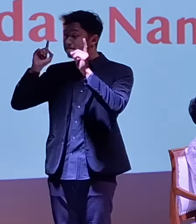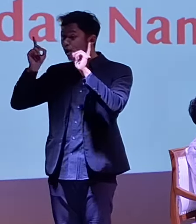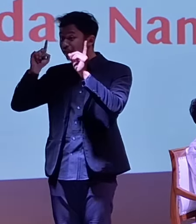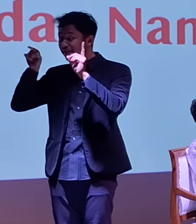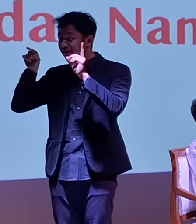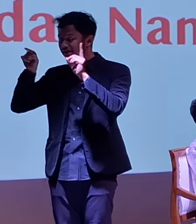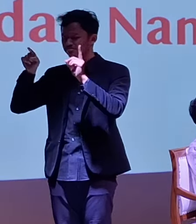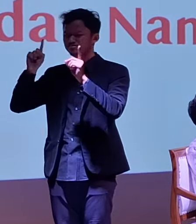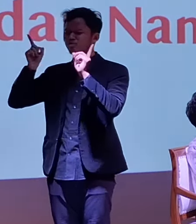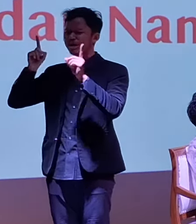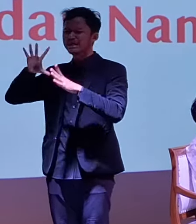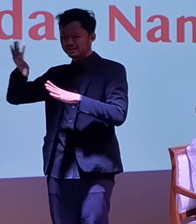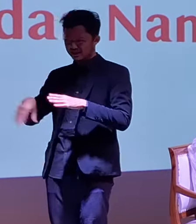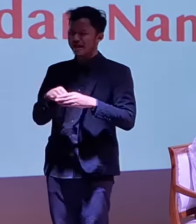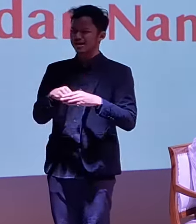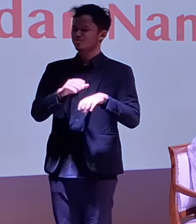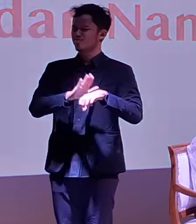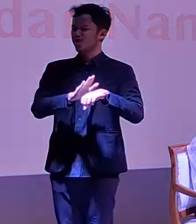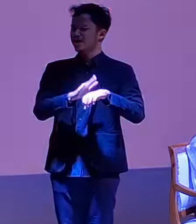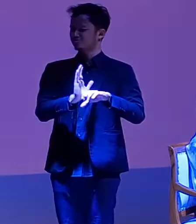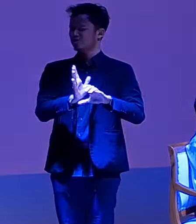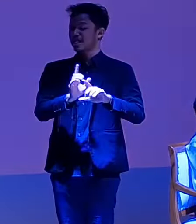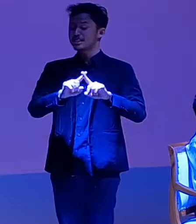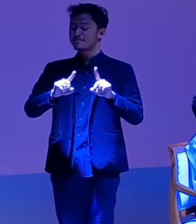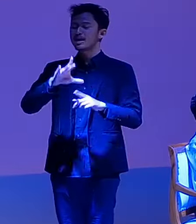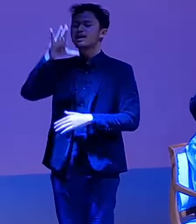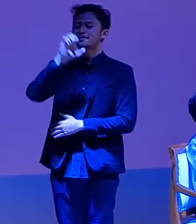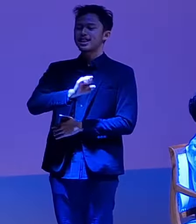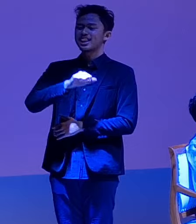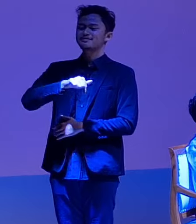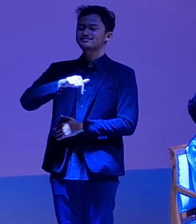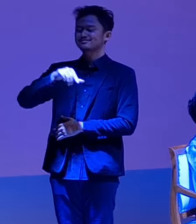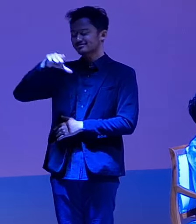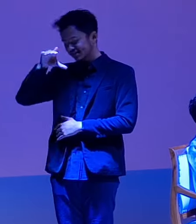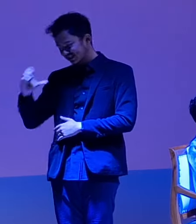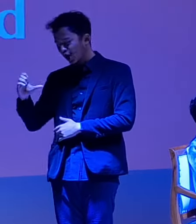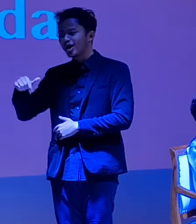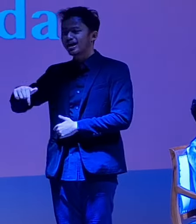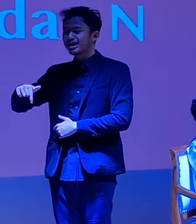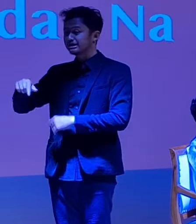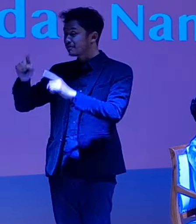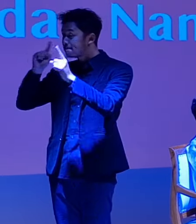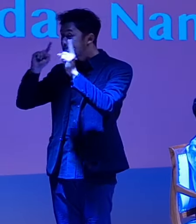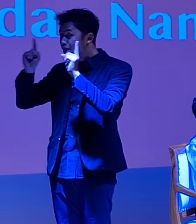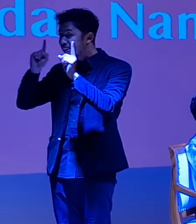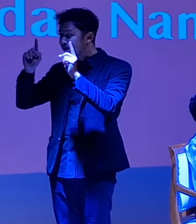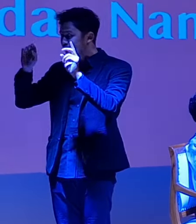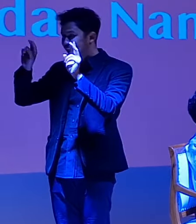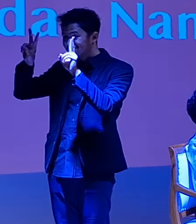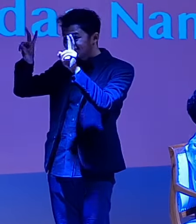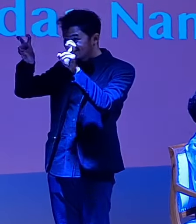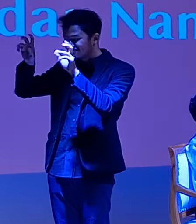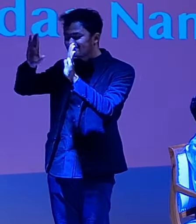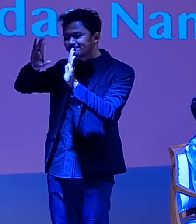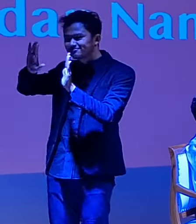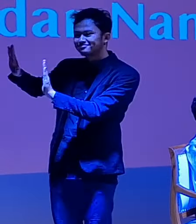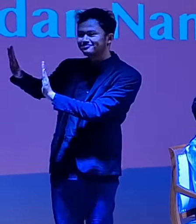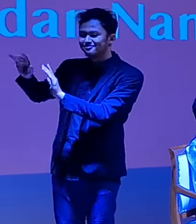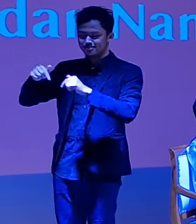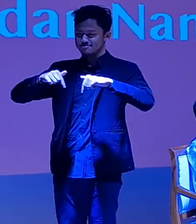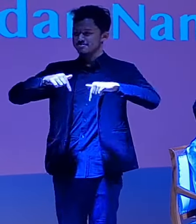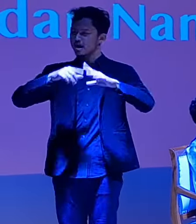dari kebudayaan, tapi ya. Malam ini, sore ini, kita tidak bicara politik. Justru kami